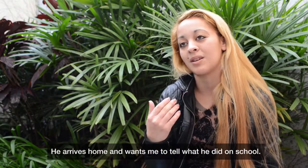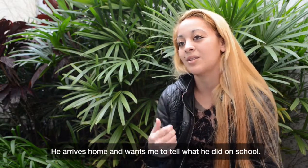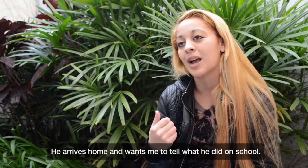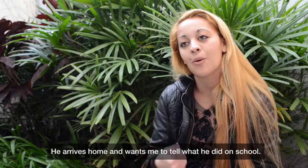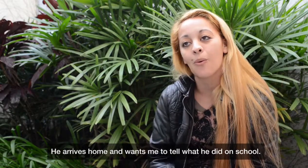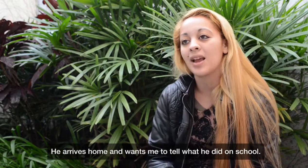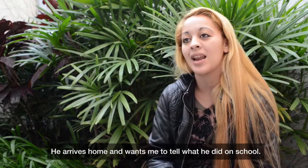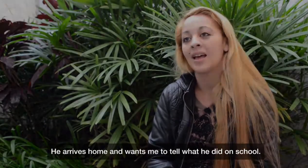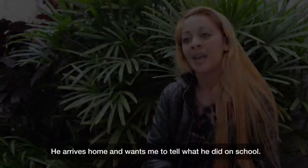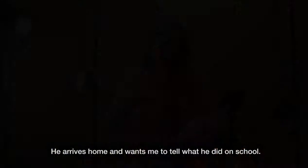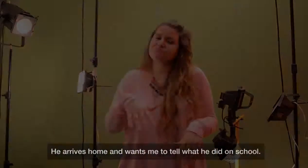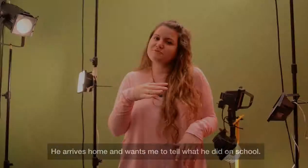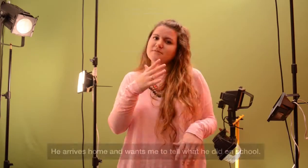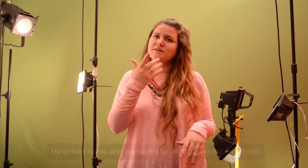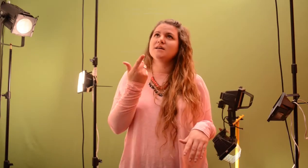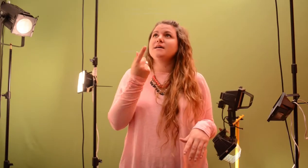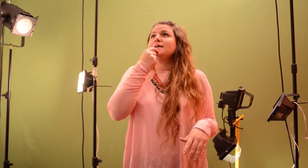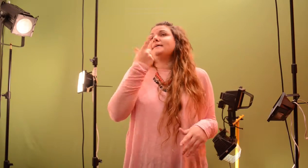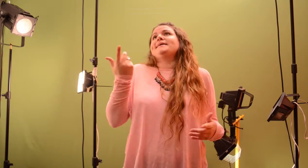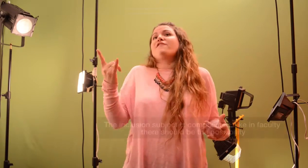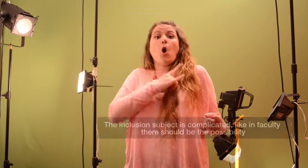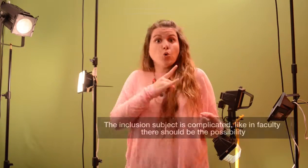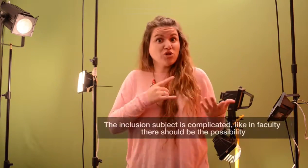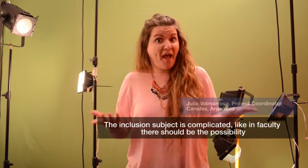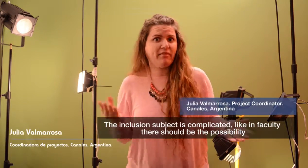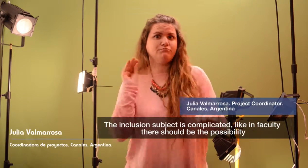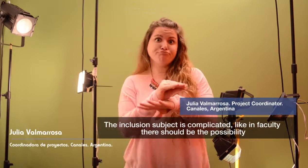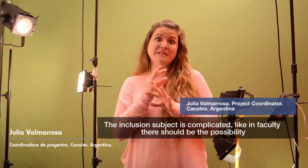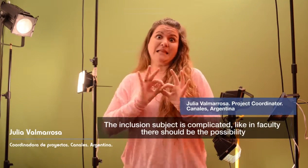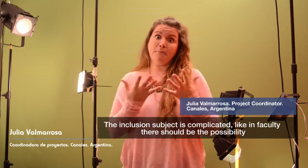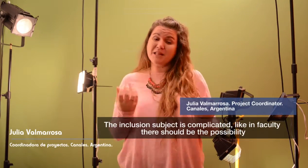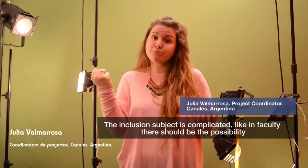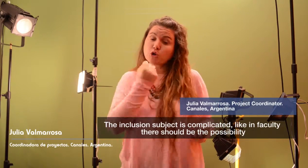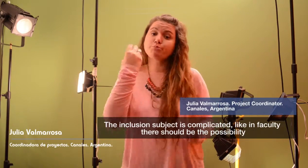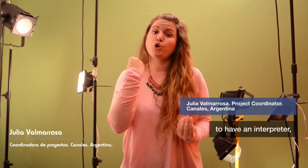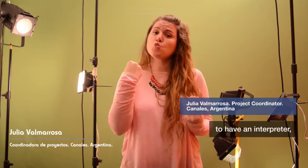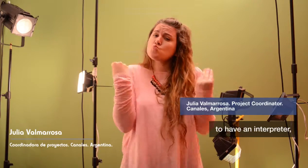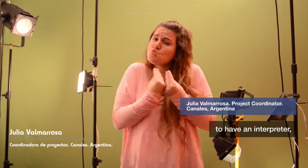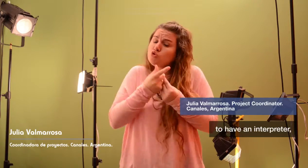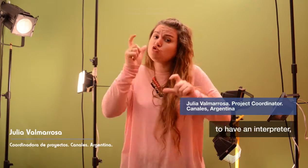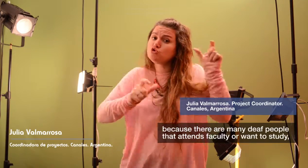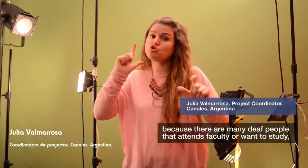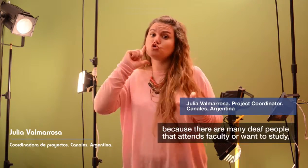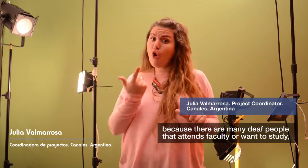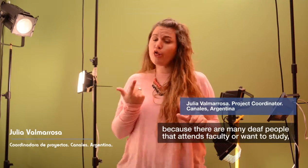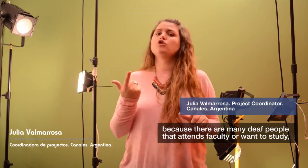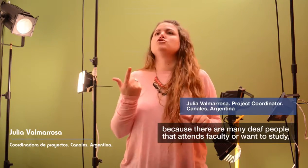hizo la escuela. El tema de la inclusión, bueno, es complicado. Por ejemplo, en las facultades, que se pueda tener un intérprete, porque hay muchas personas